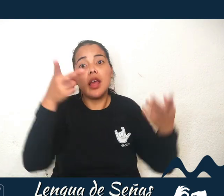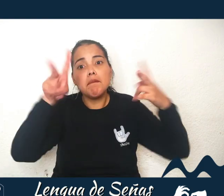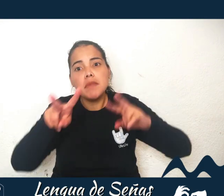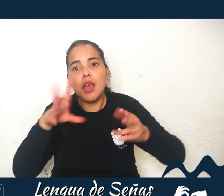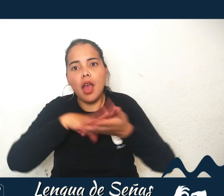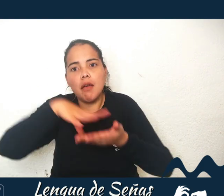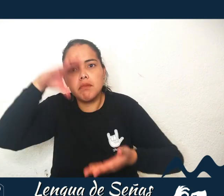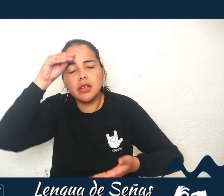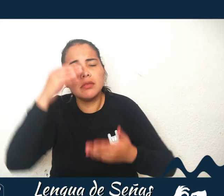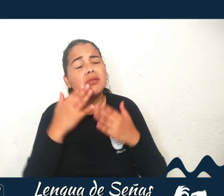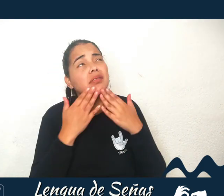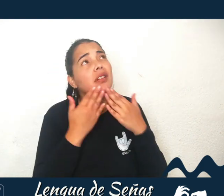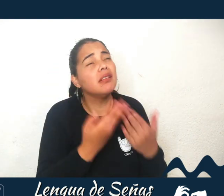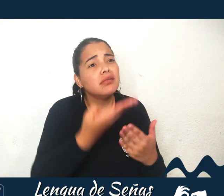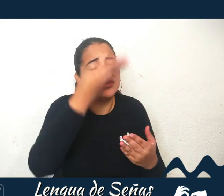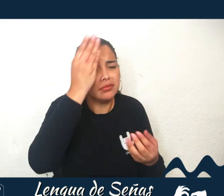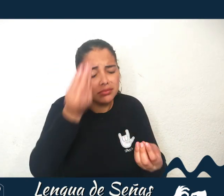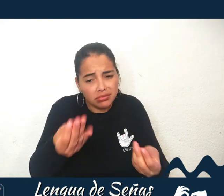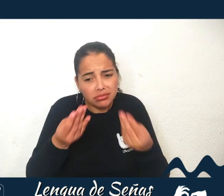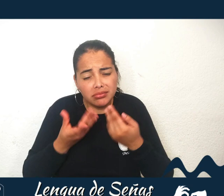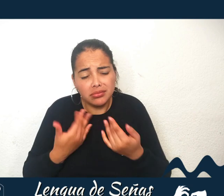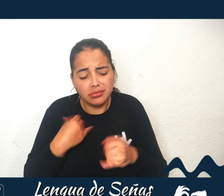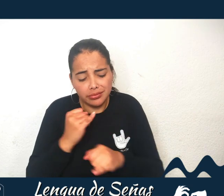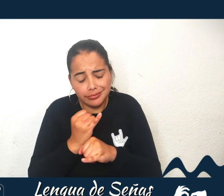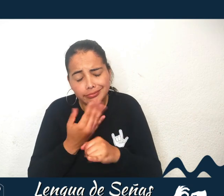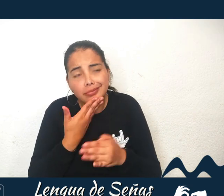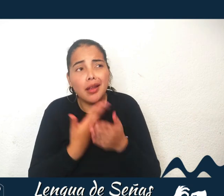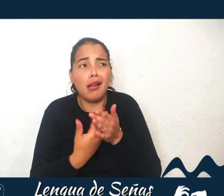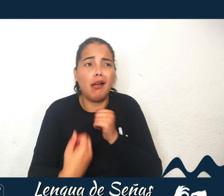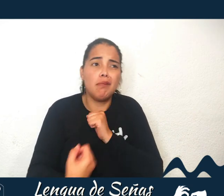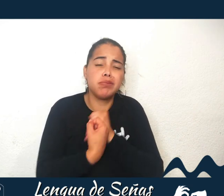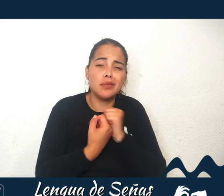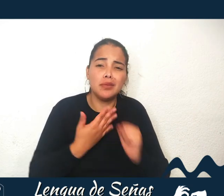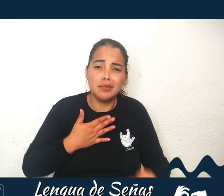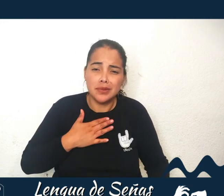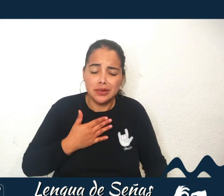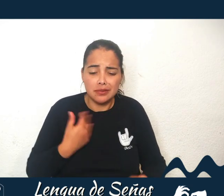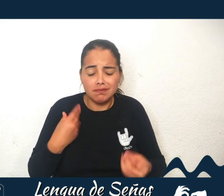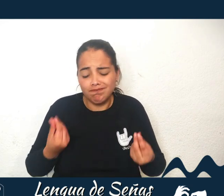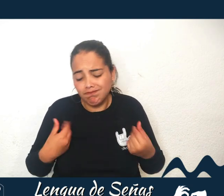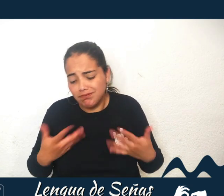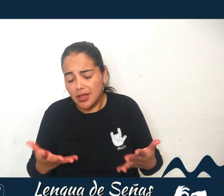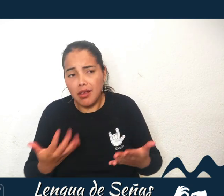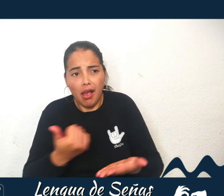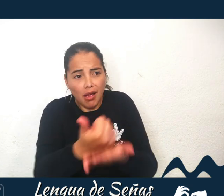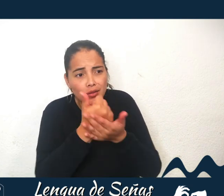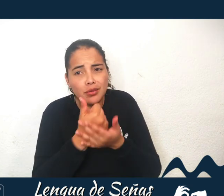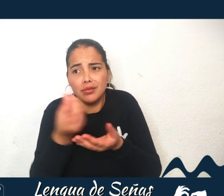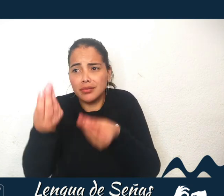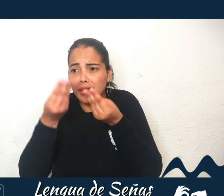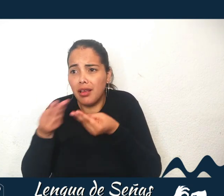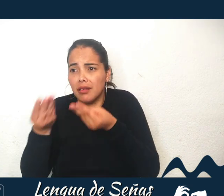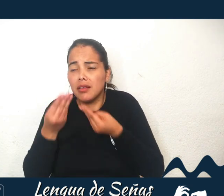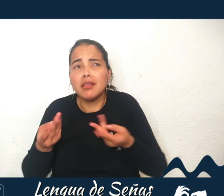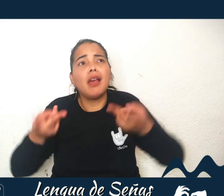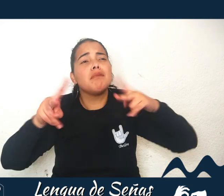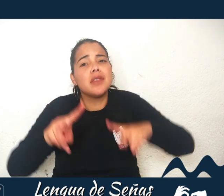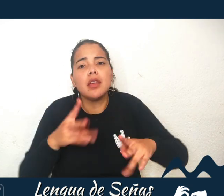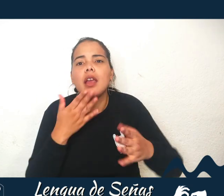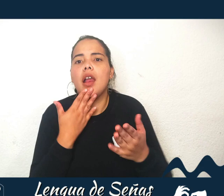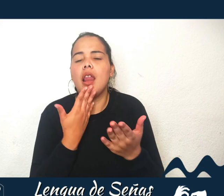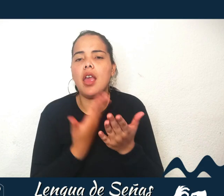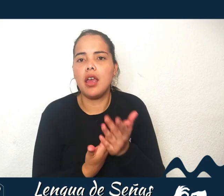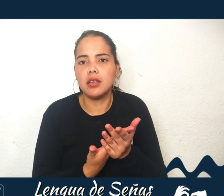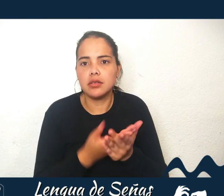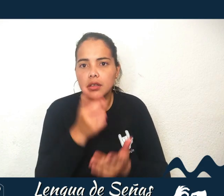la provisión que da por medio de aquel que o aquel que da el dinero